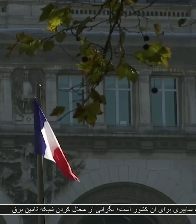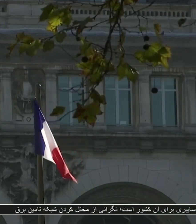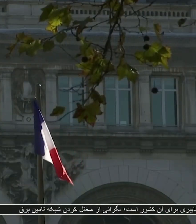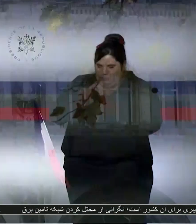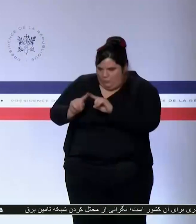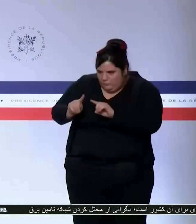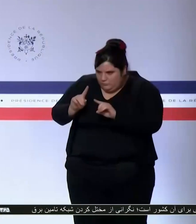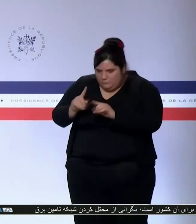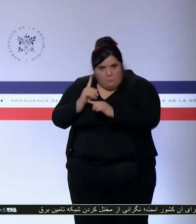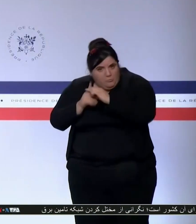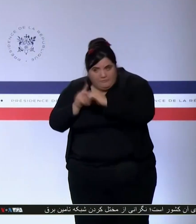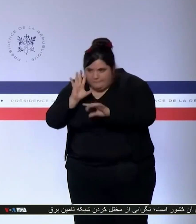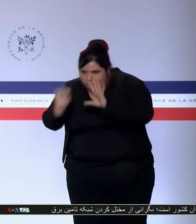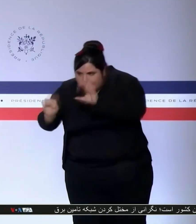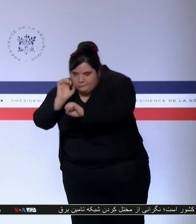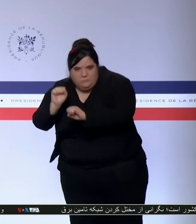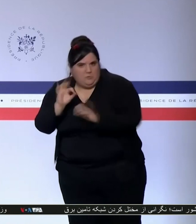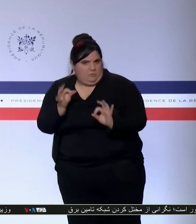اپیدمی روبرو نشویم.